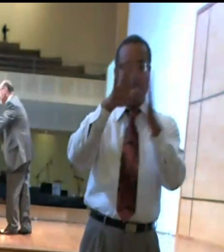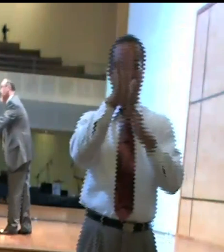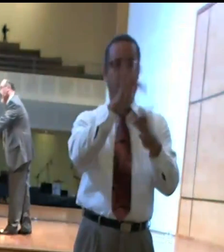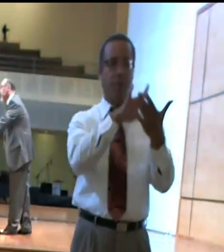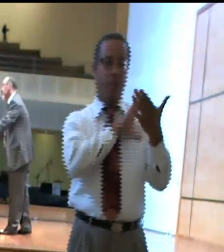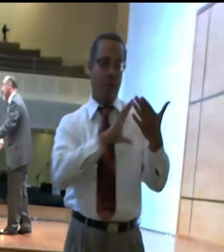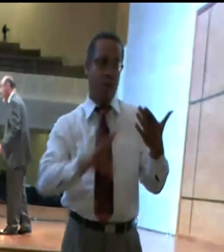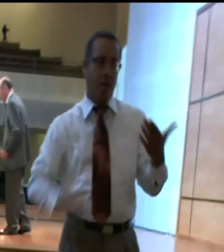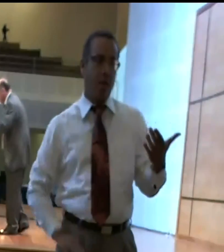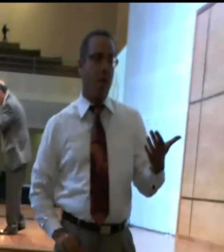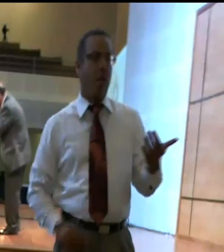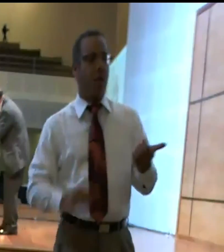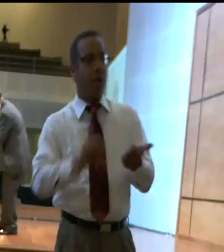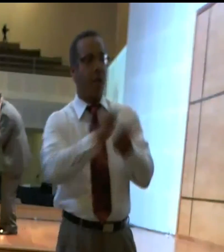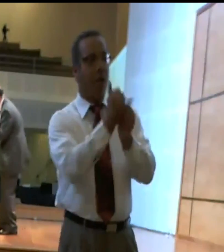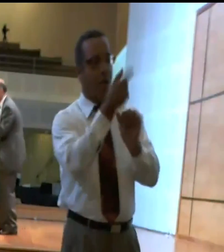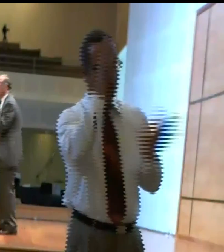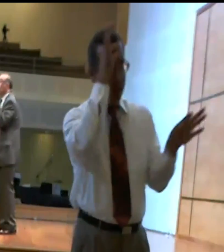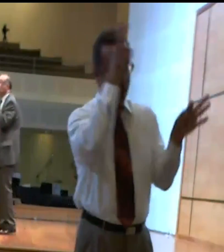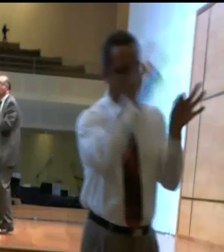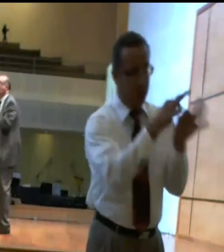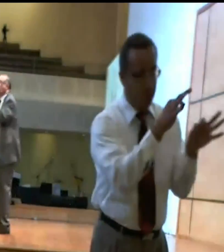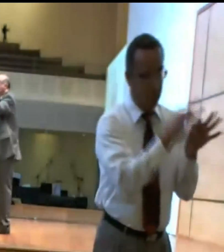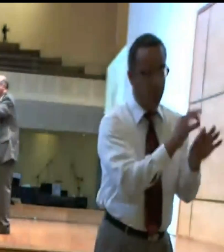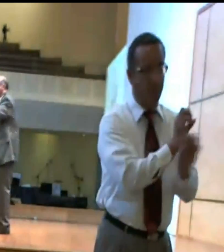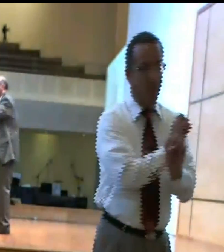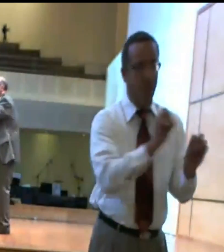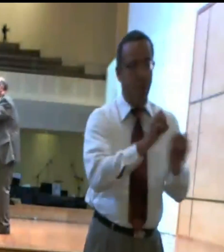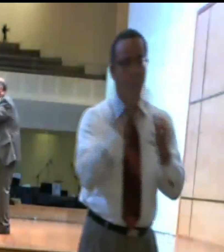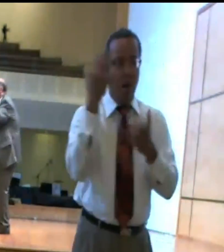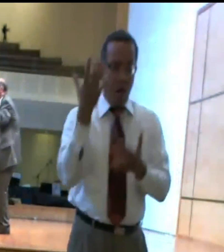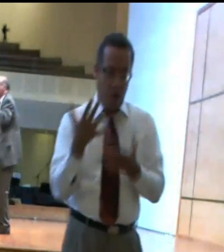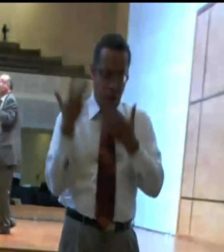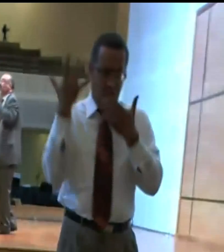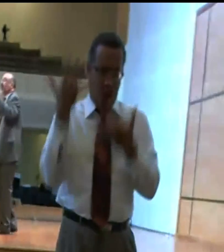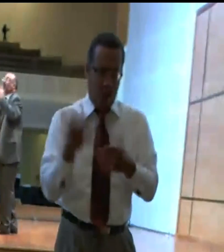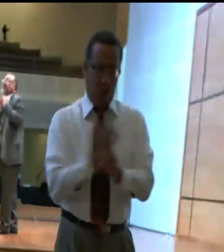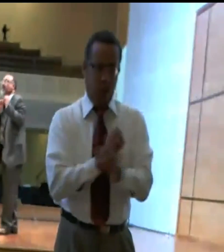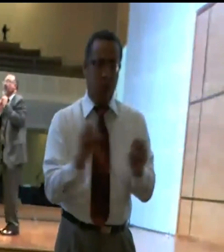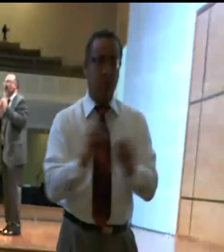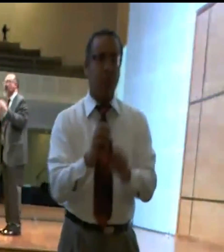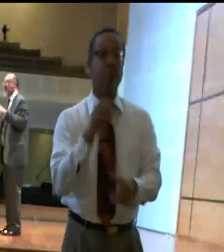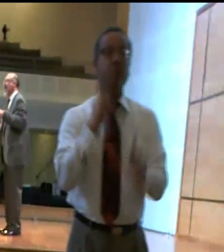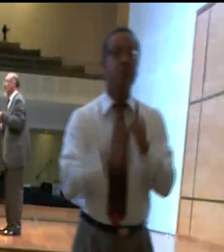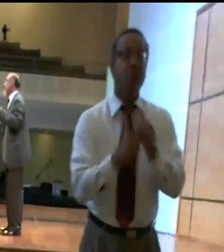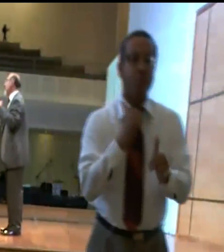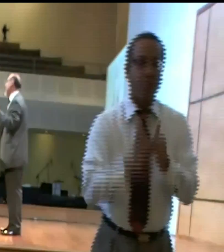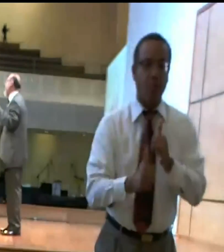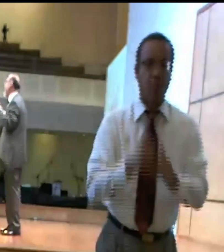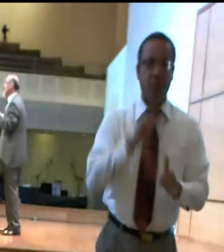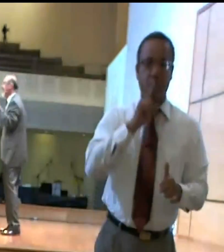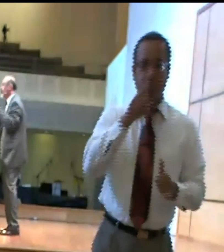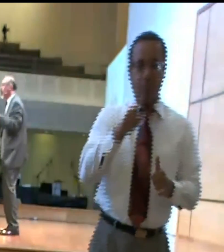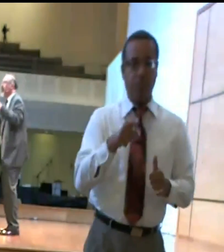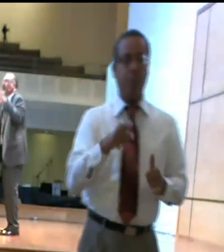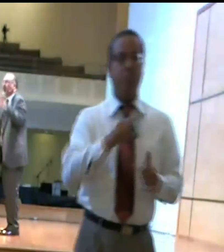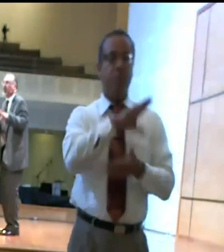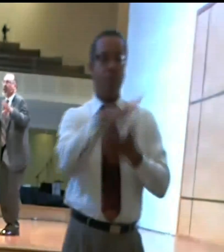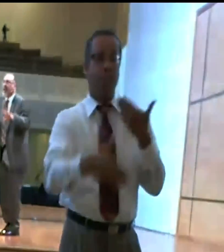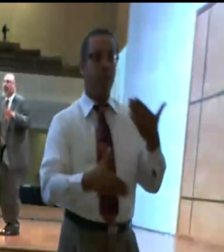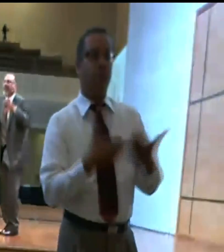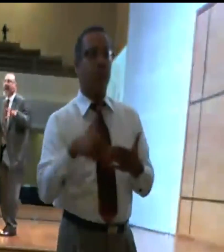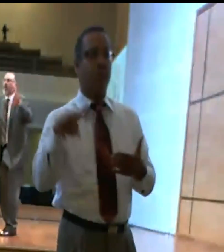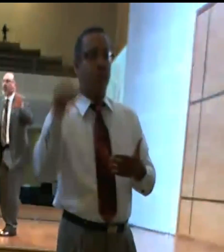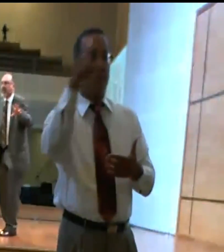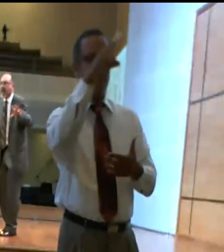en arrepentimiento y fe, porque de lo contrario no habría esperanza para nadie. ¿Saben cuál es el problema? El problema es que todos